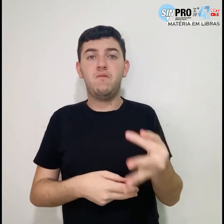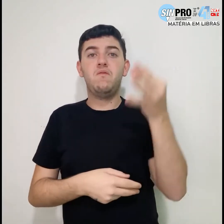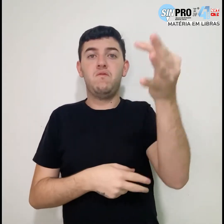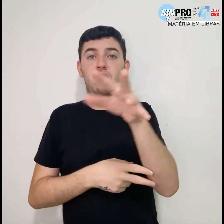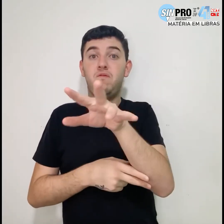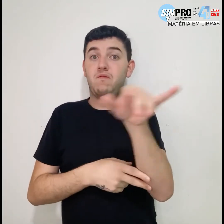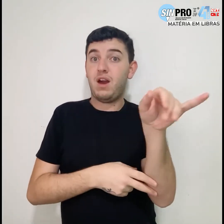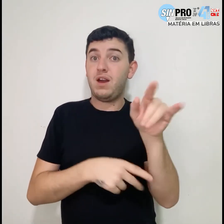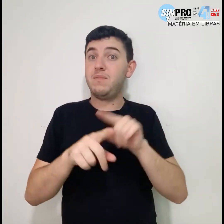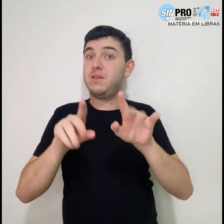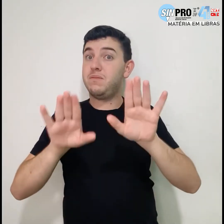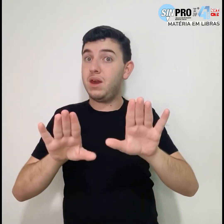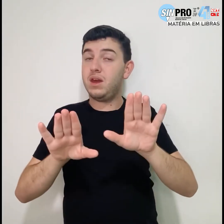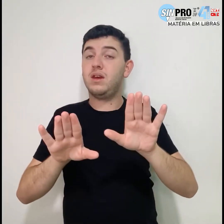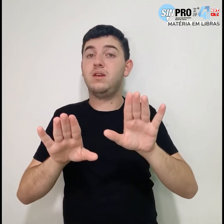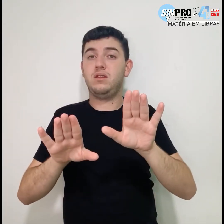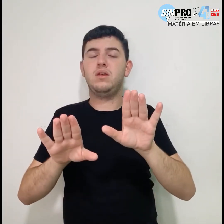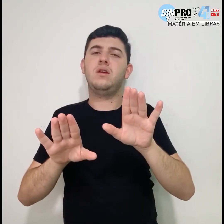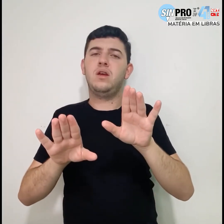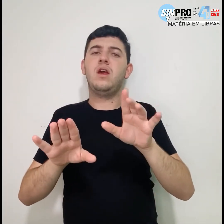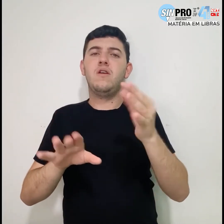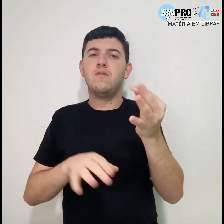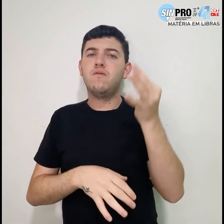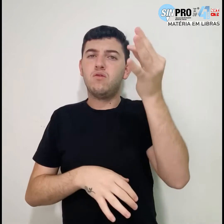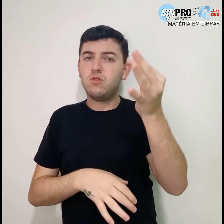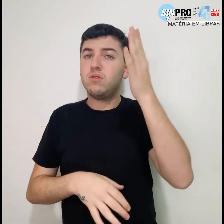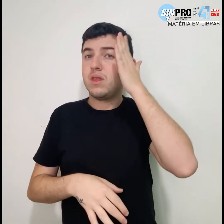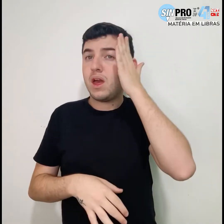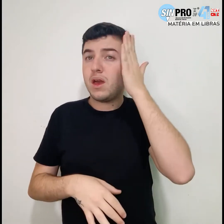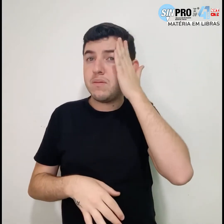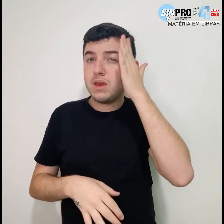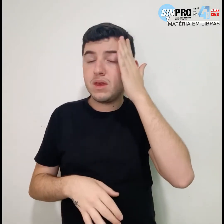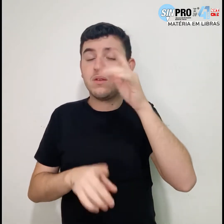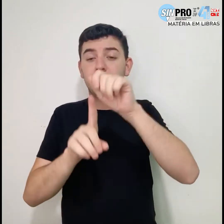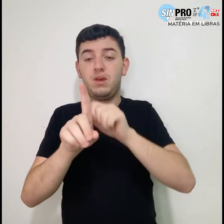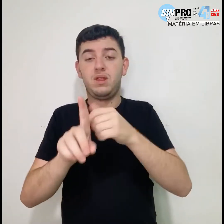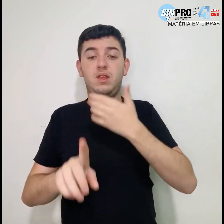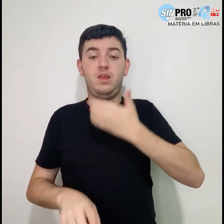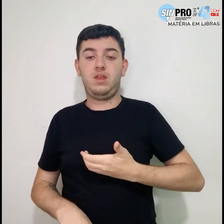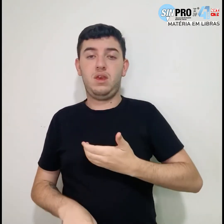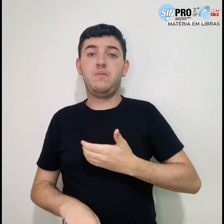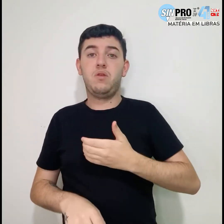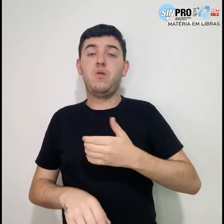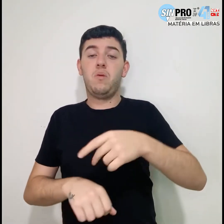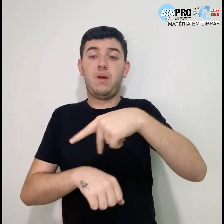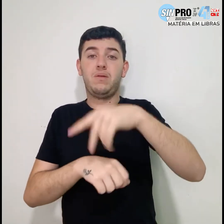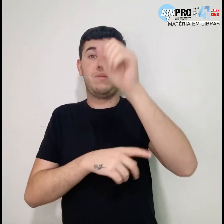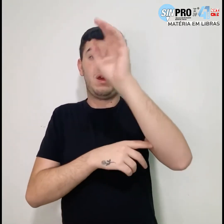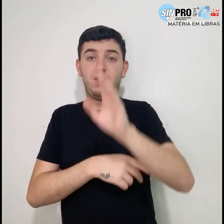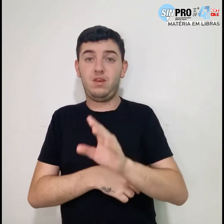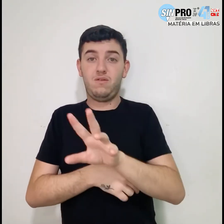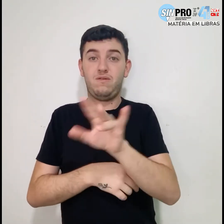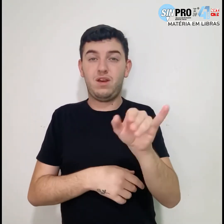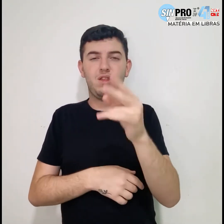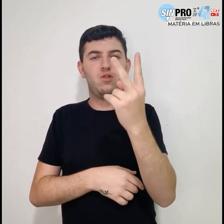A previsão é de que em dezembro o país chegue a 200 mil mortes, incluindo aí